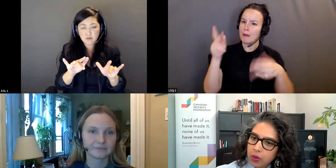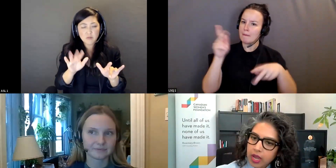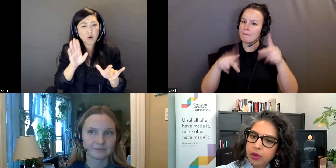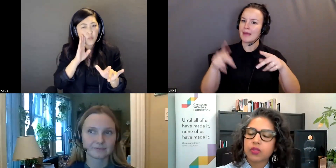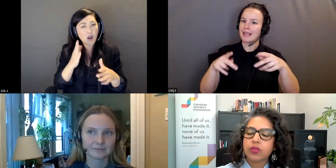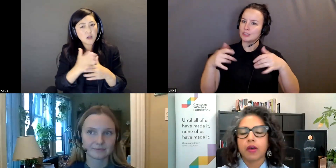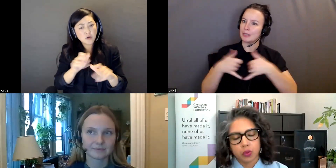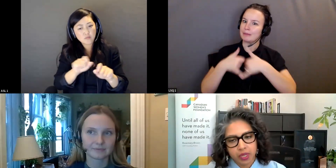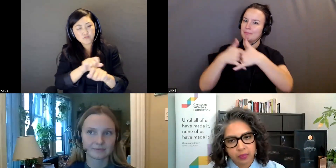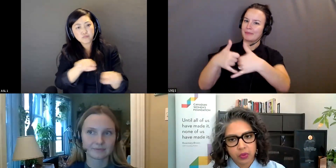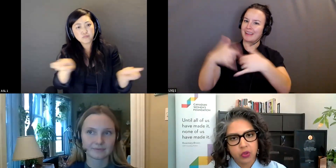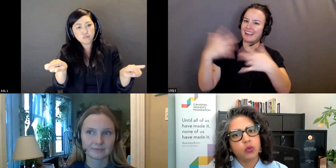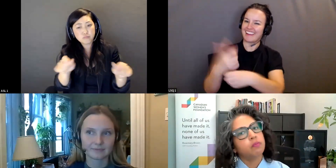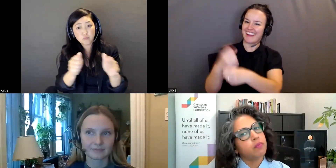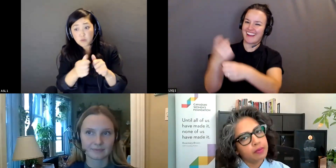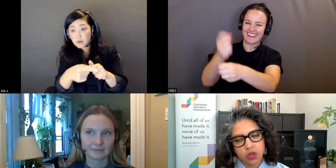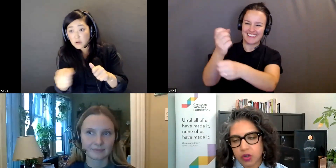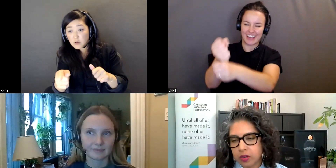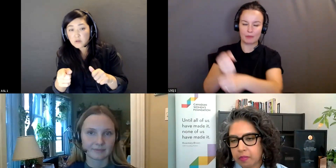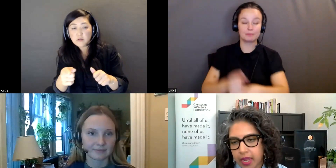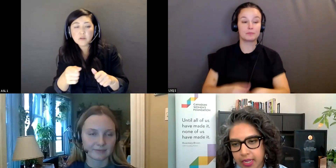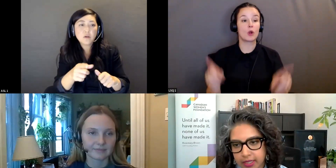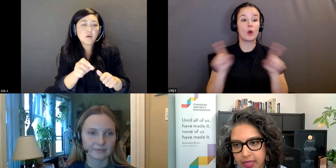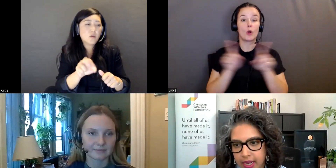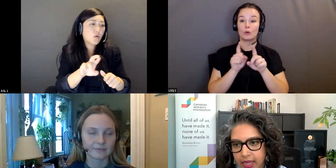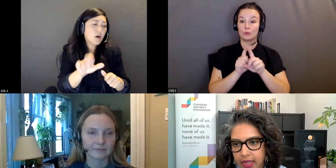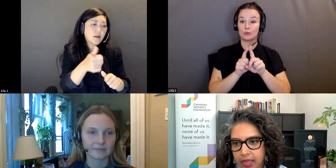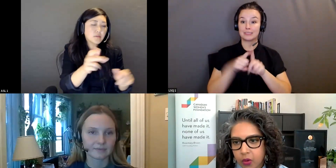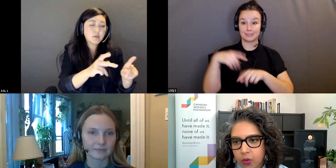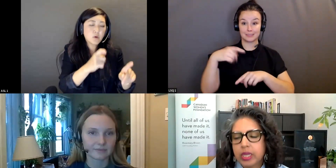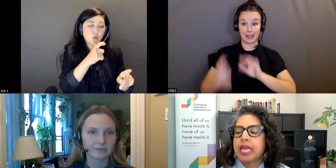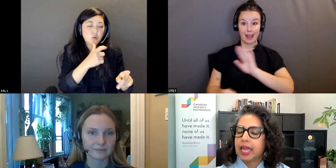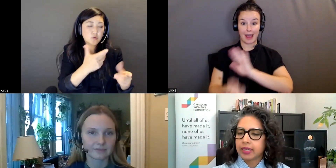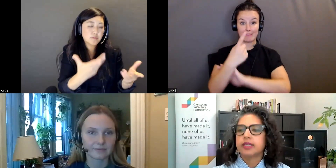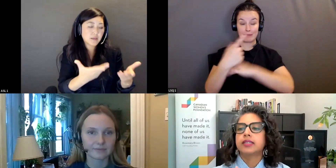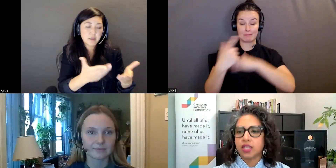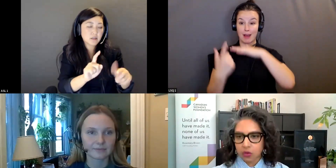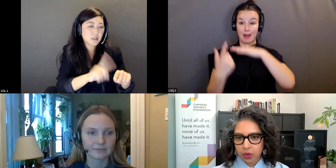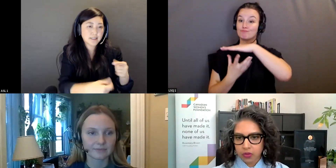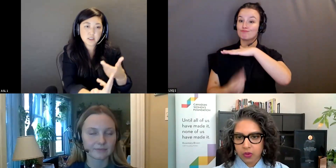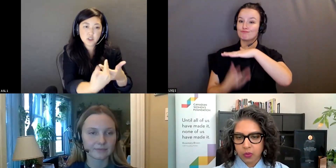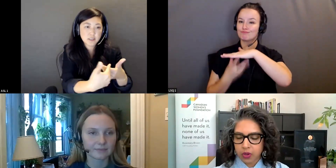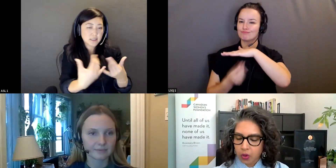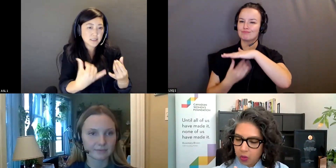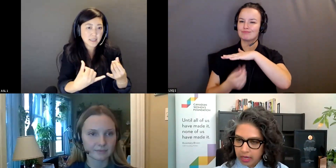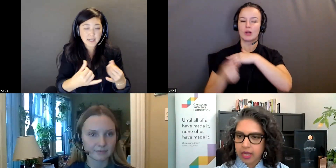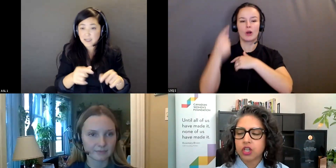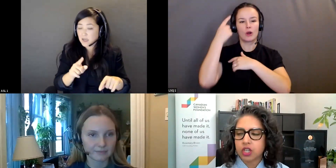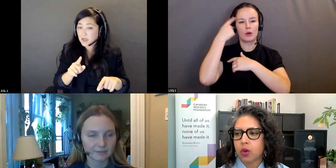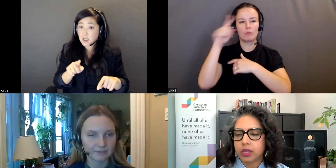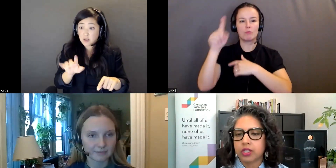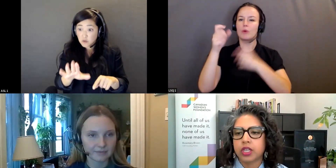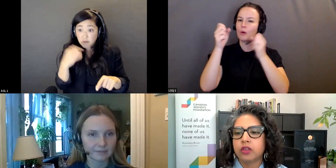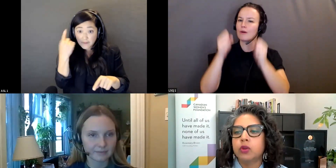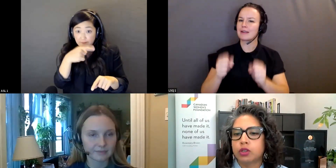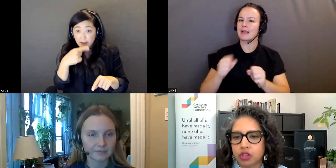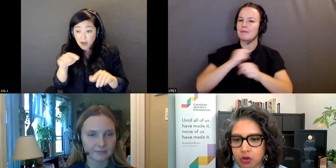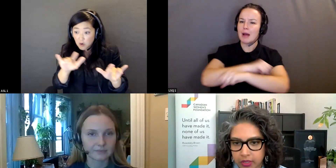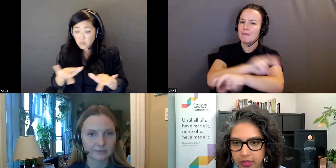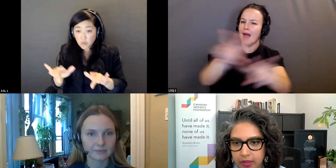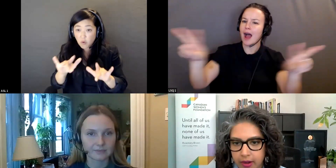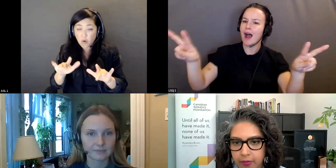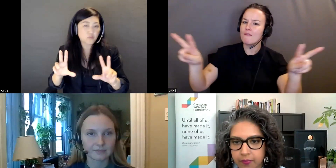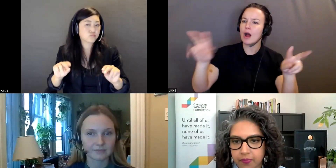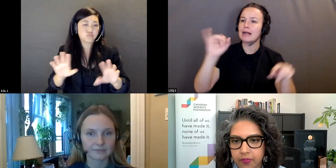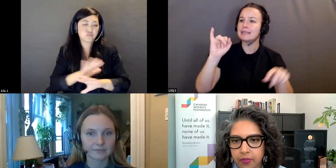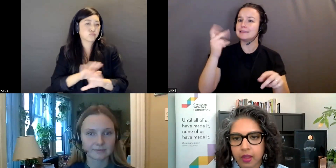prix. Nous sommes aussi en train d'enregistrer cet événement car nous allons le partager avec vous et avec des personnes qui n'ont pas pu se